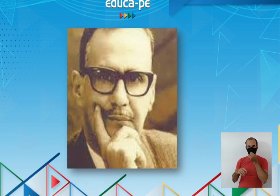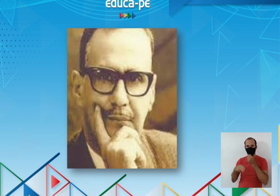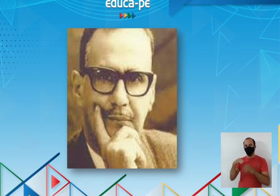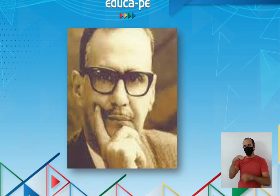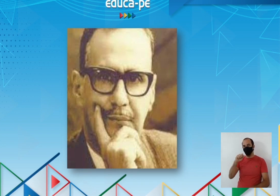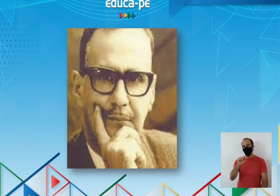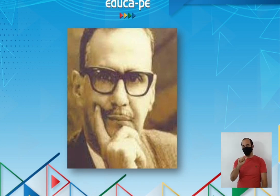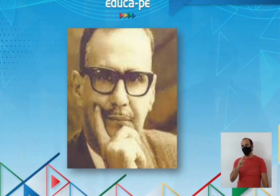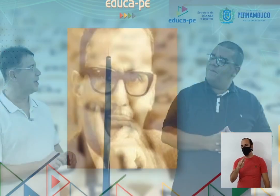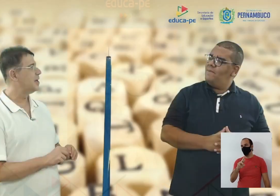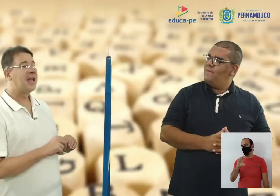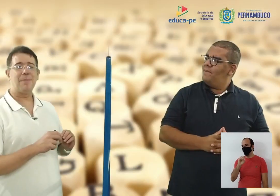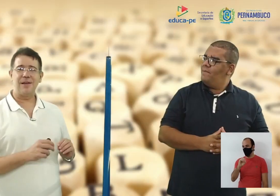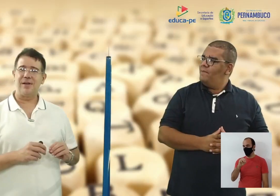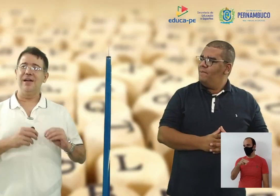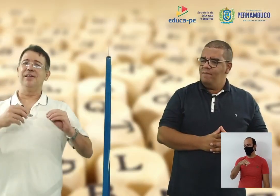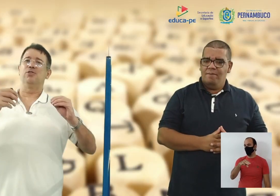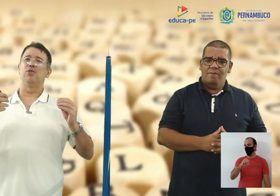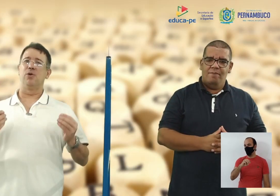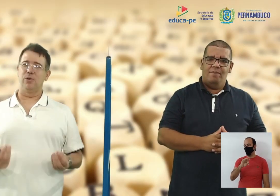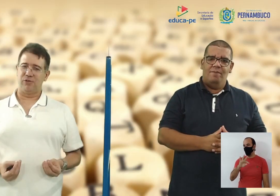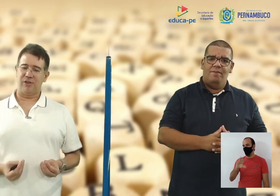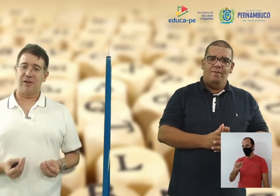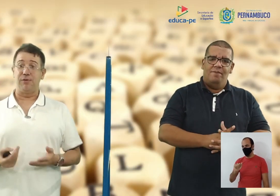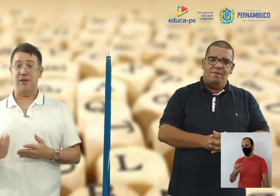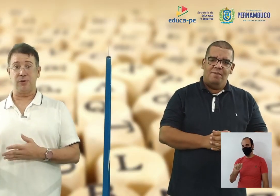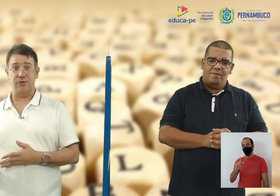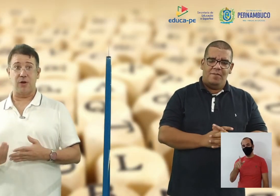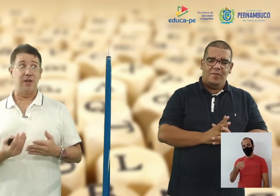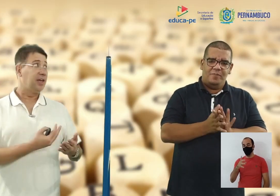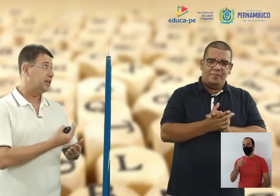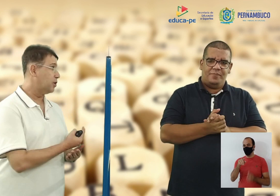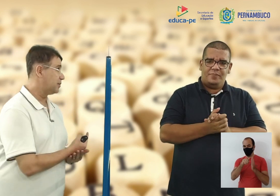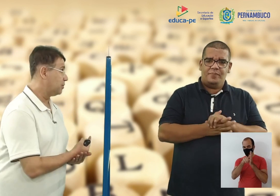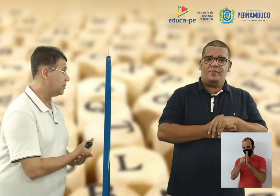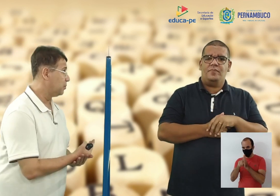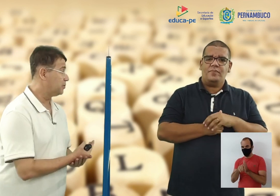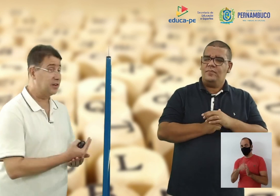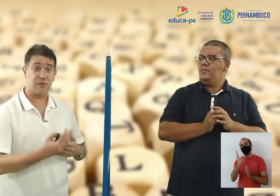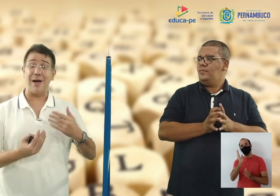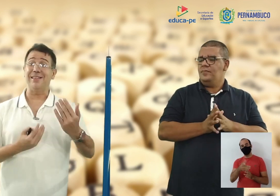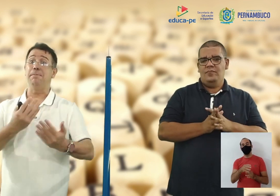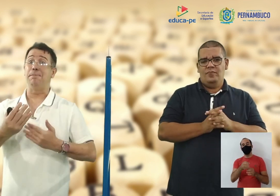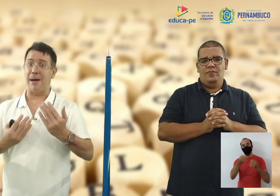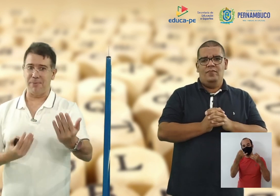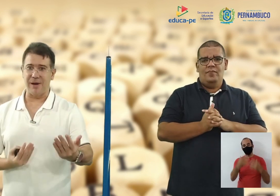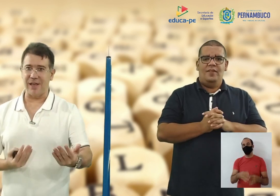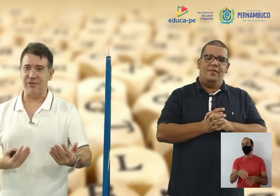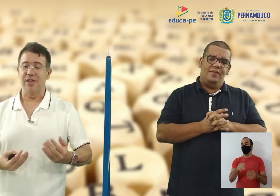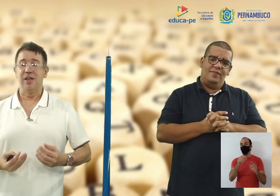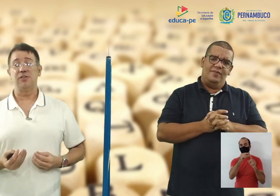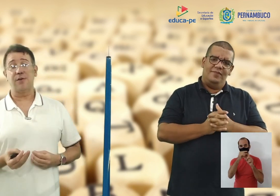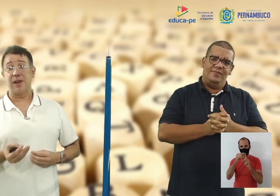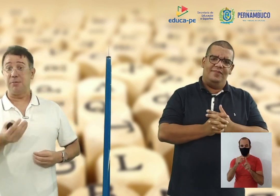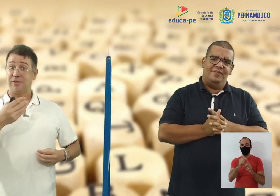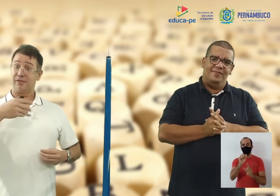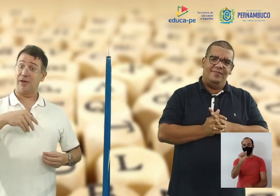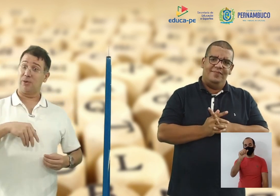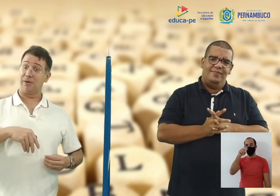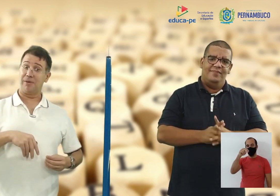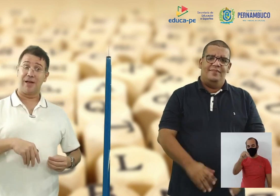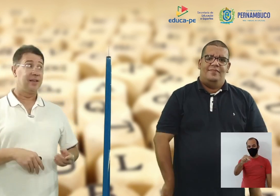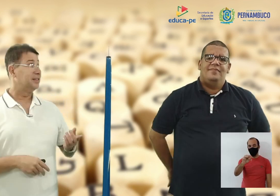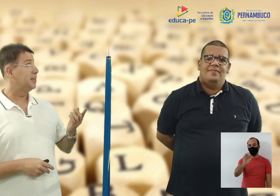Jamas falou agora, justamente a palavra antologia. Vejam só que nossa aula de hoje, nosso bate-papo, aliás, nós já falamos